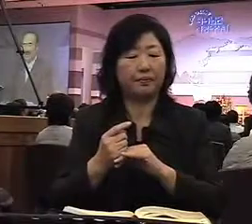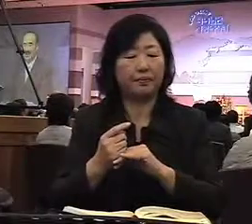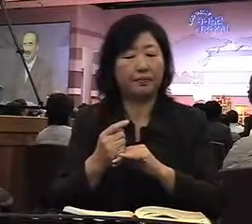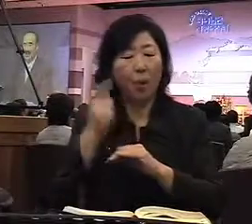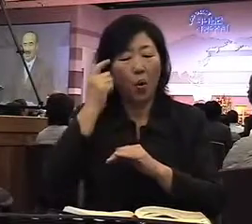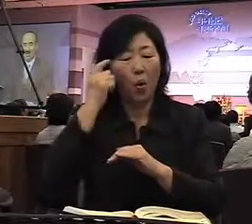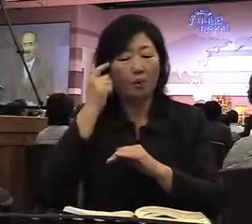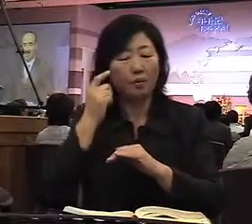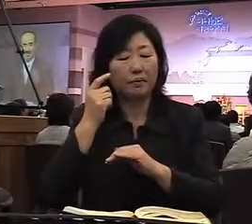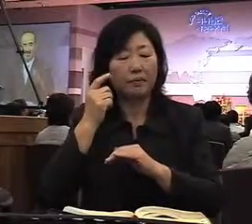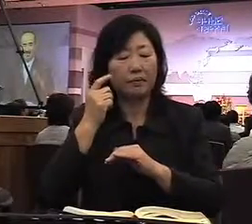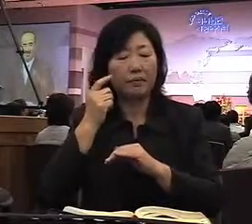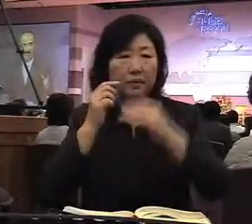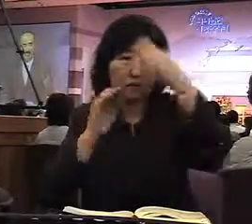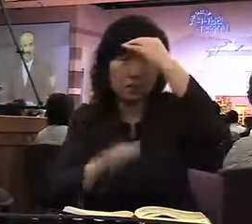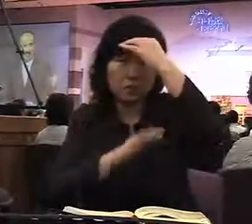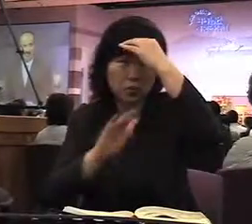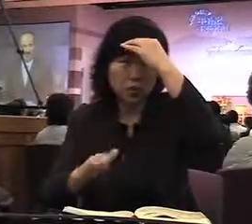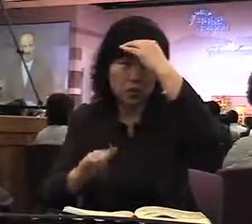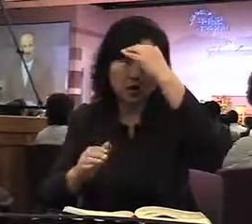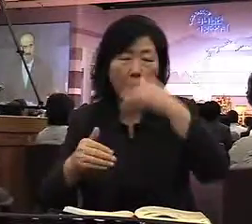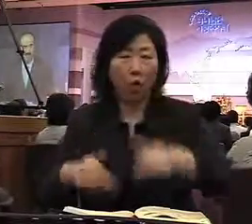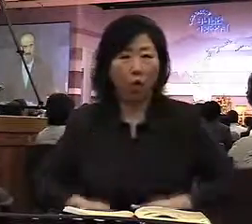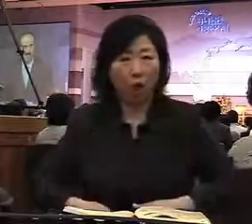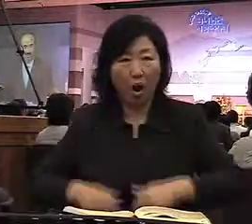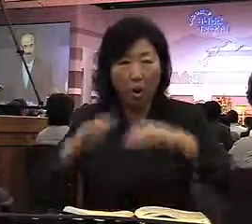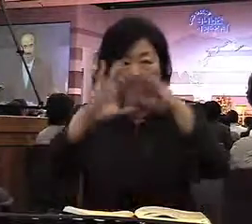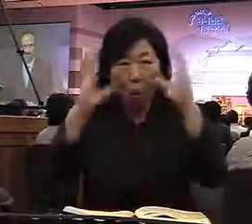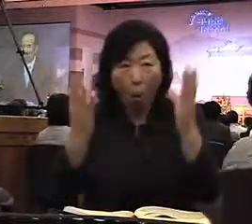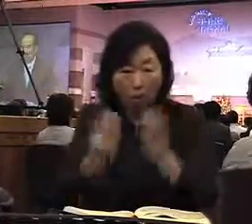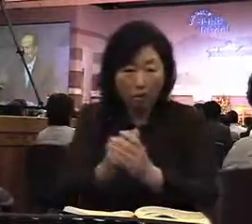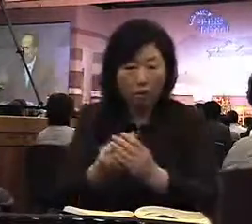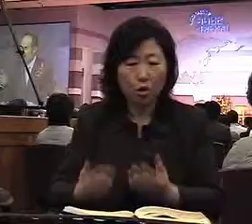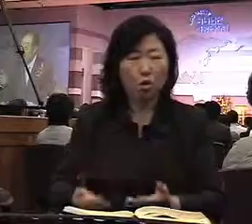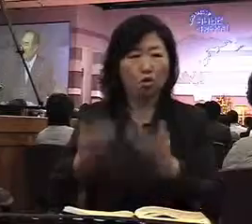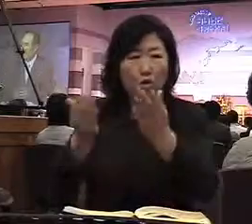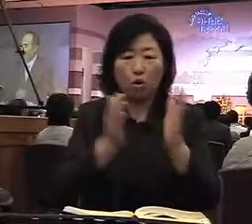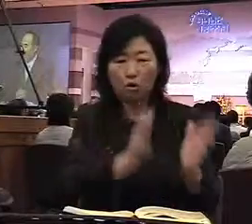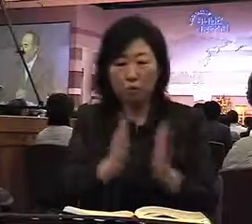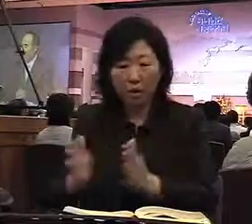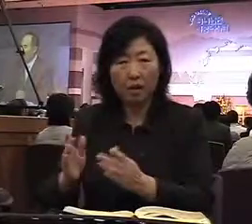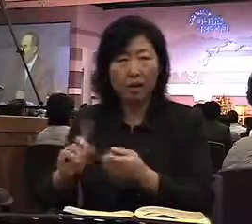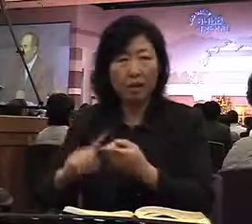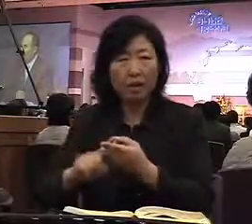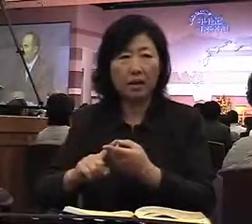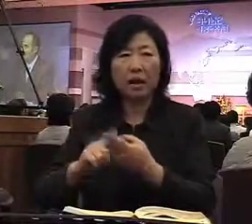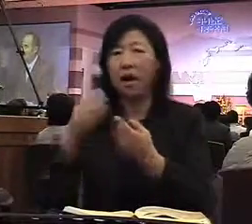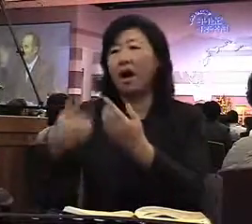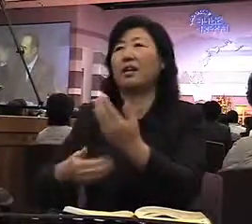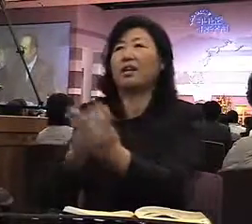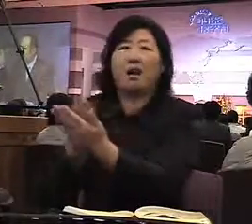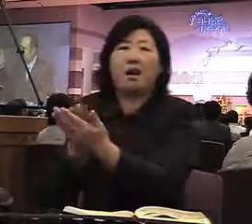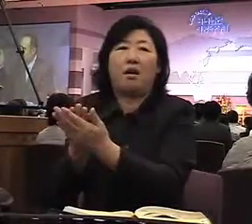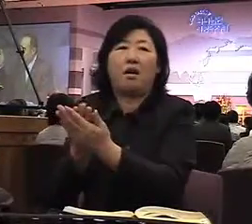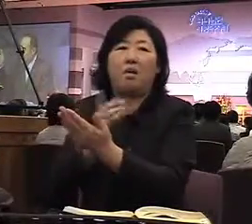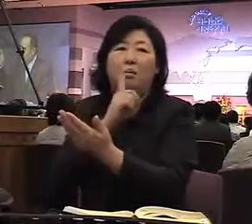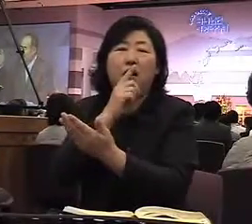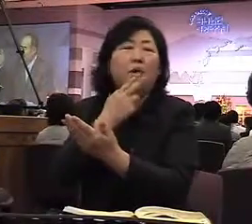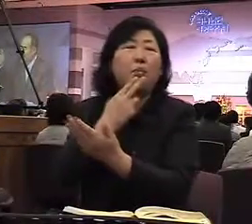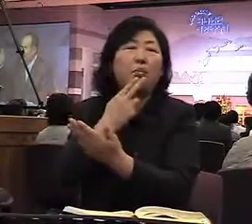아니다. 내가 성도들에게 필요한 모든 것을 주려고 준비했는데 달라고 안 해서 거기다 다 뽑아나고